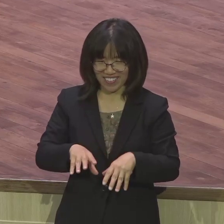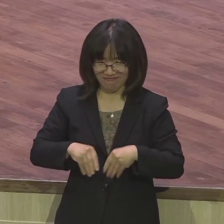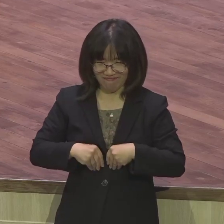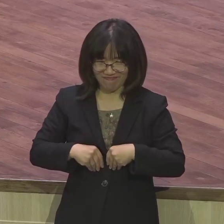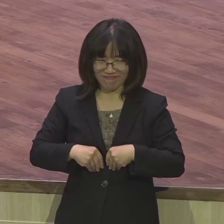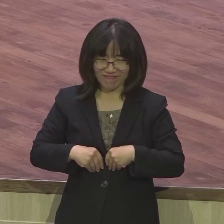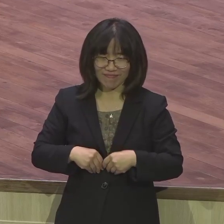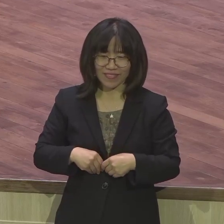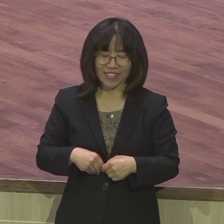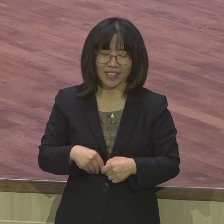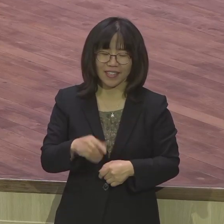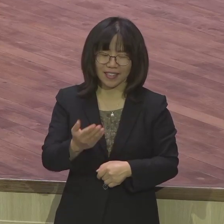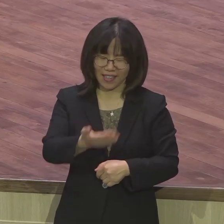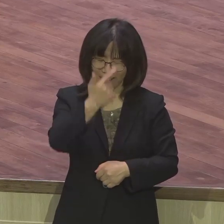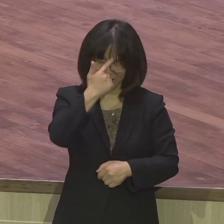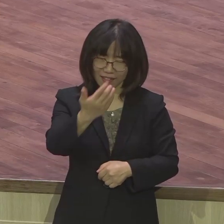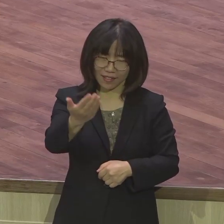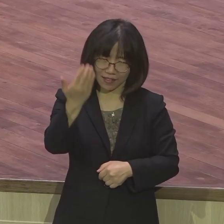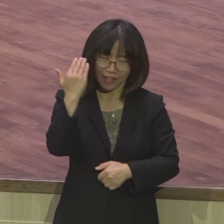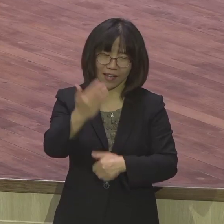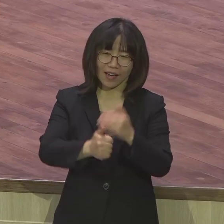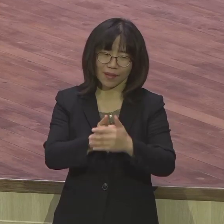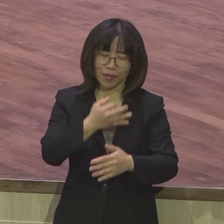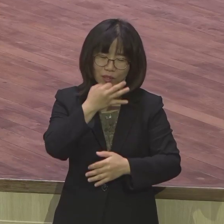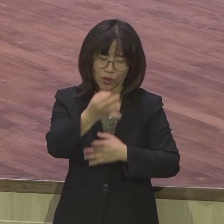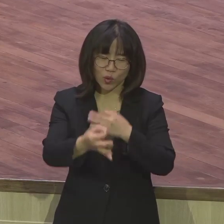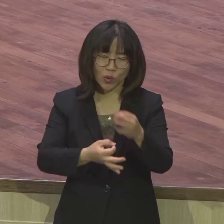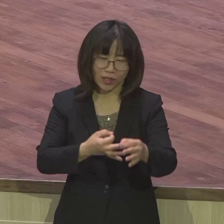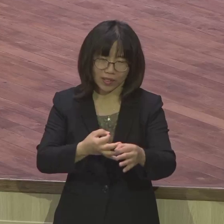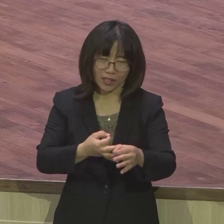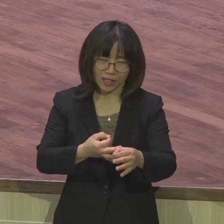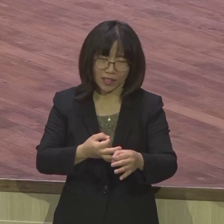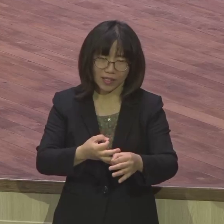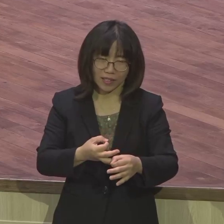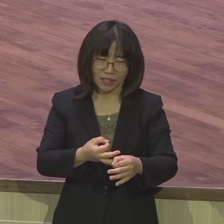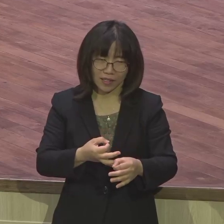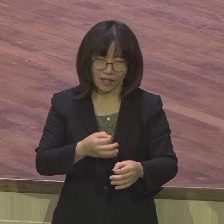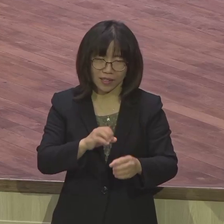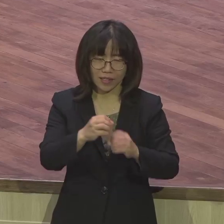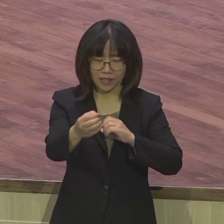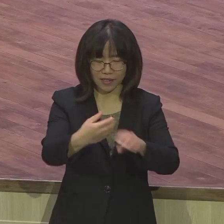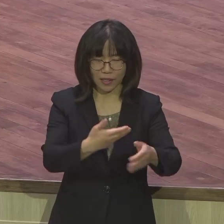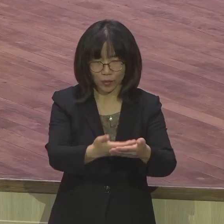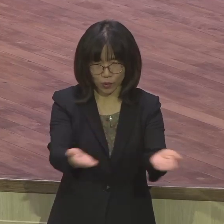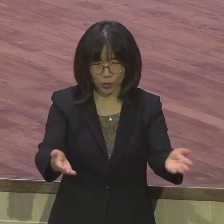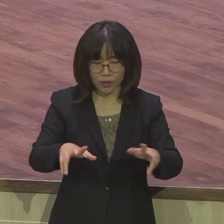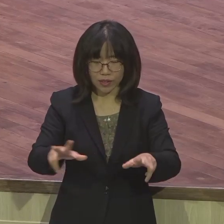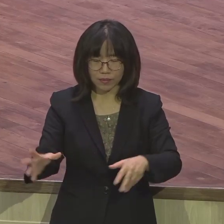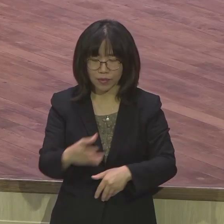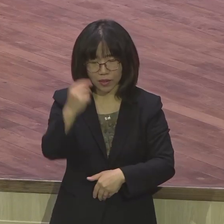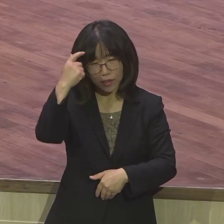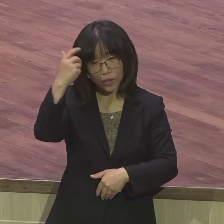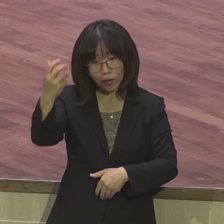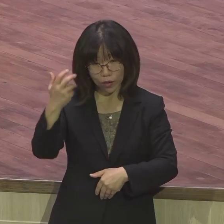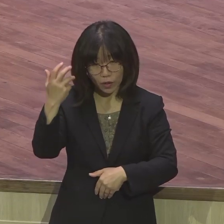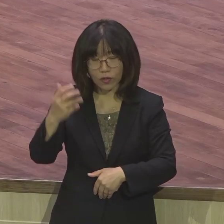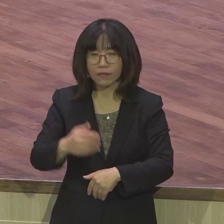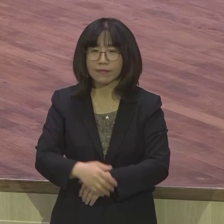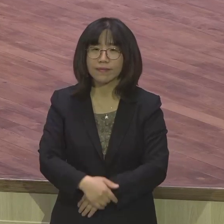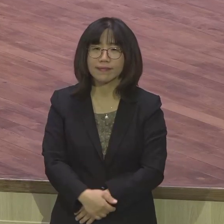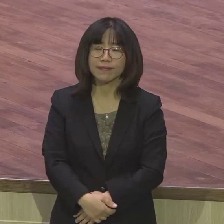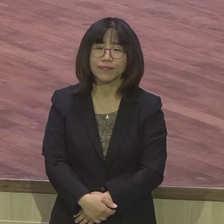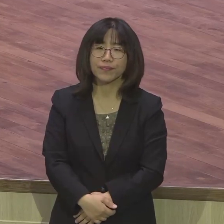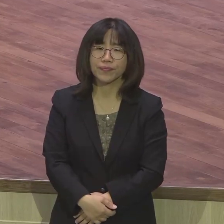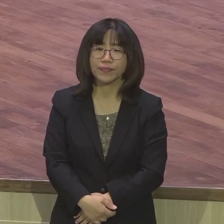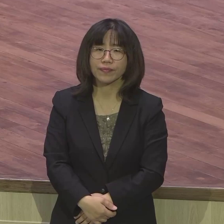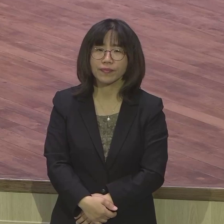그 당시에는 하나님이 소리로 역사하셨을 수도 있어요. 그러나 지금 시대는 성령을 통해서 그게 고린도서 2장 10절 14절에 잘